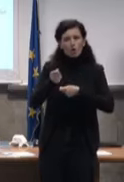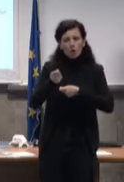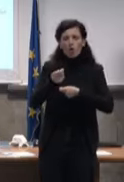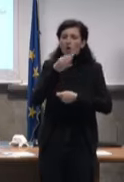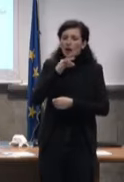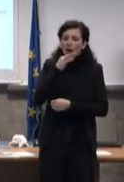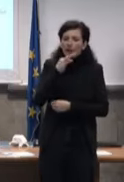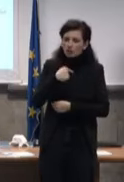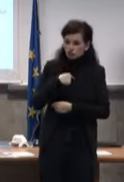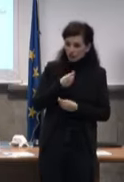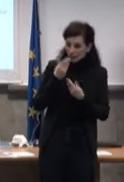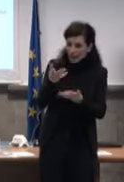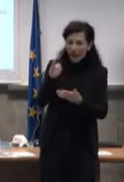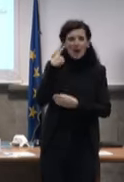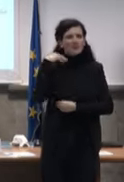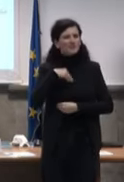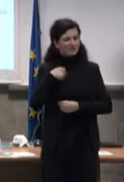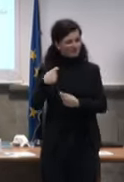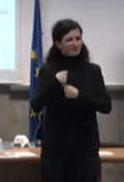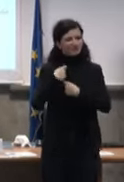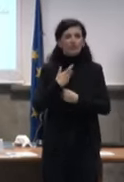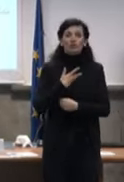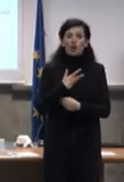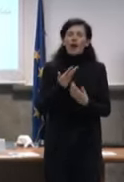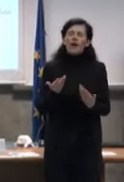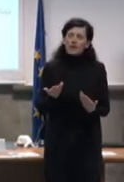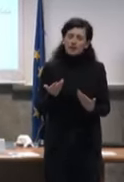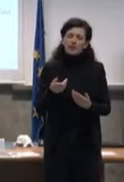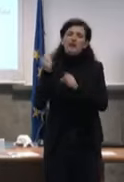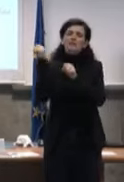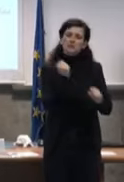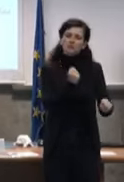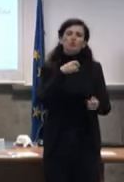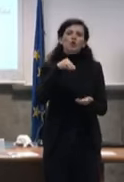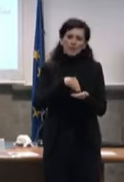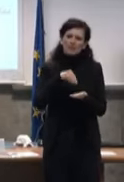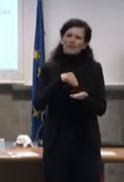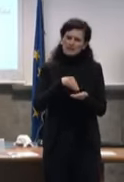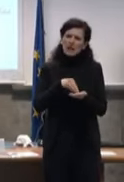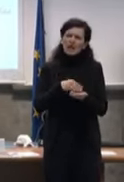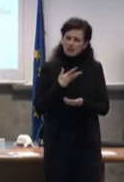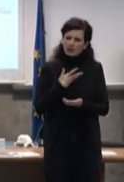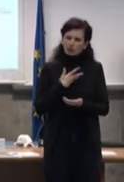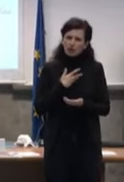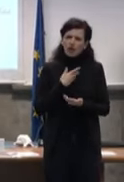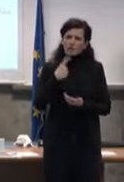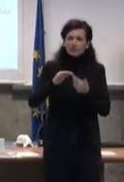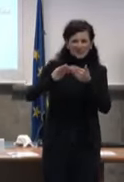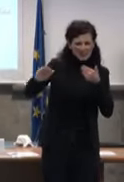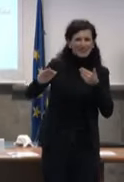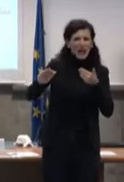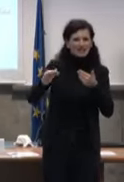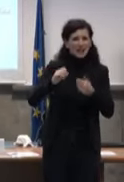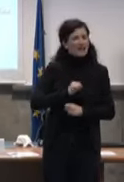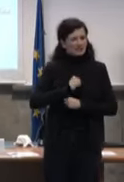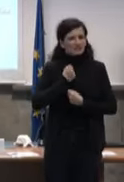capacità le istituzioni comunque sono presenti e possono essere inviare un messaggio di garanzia